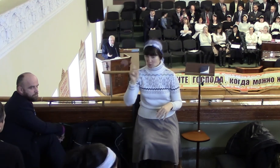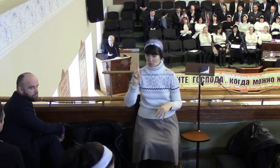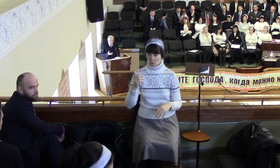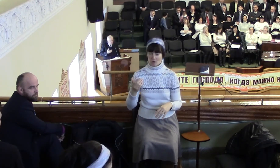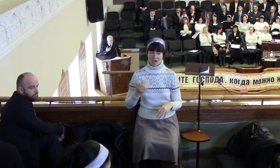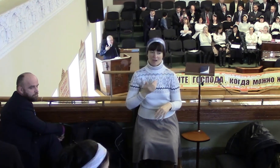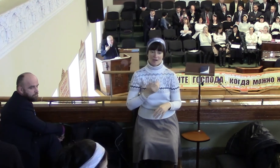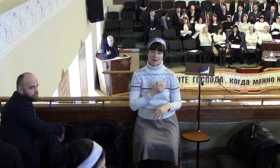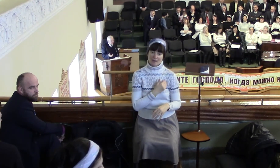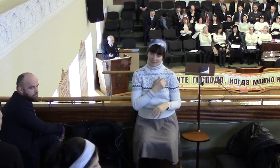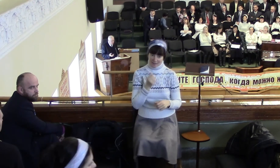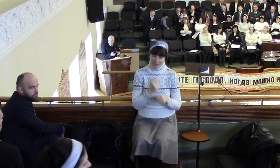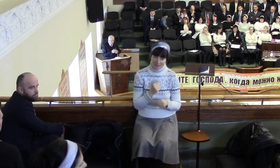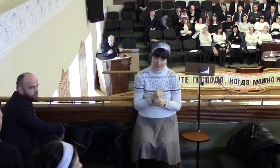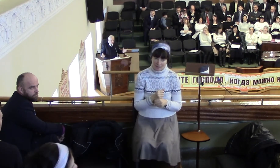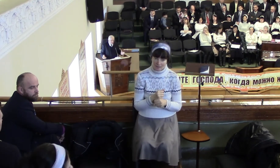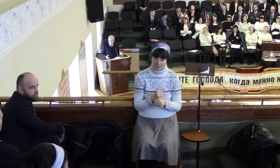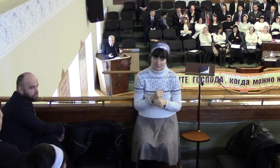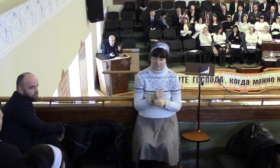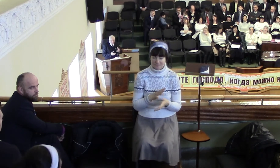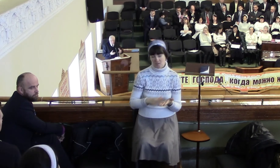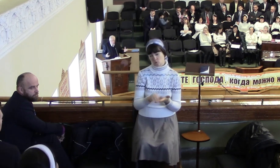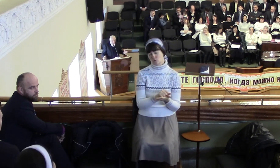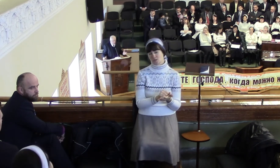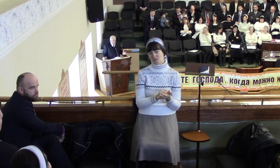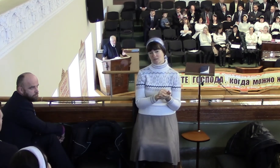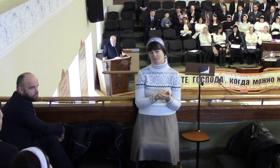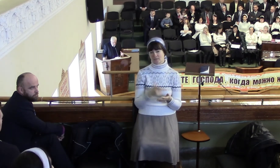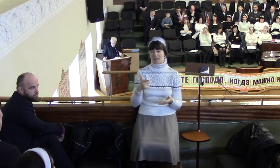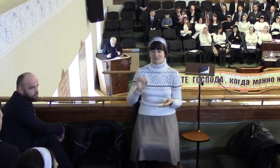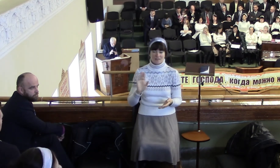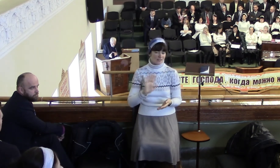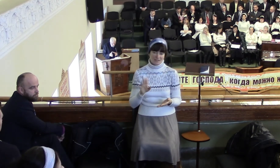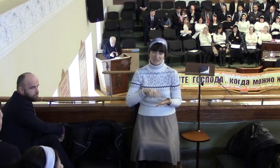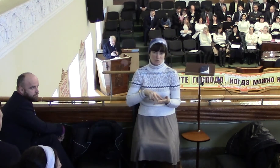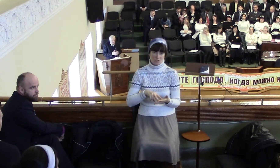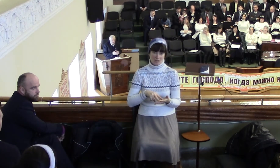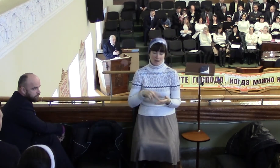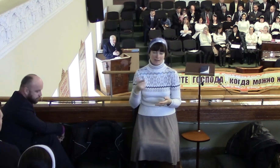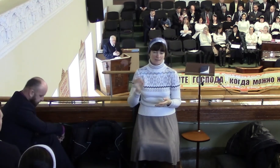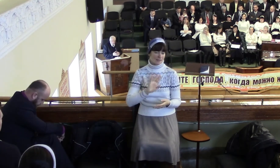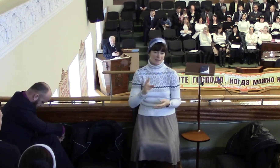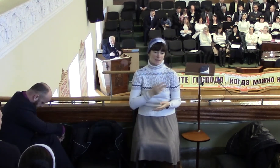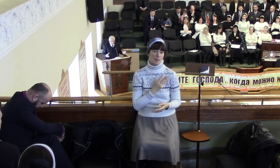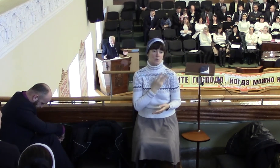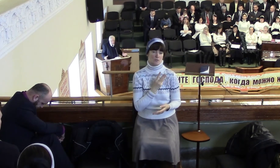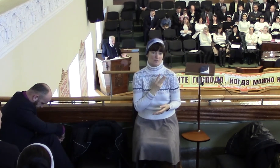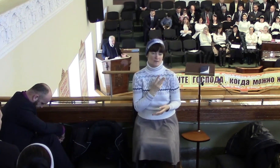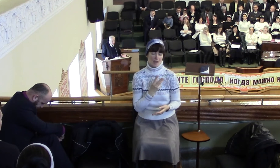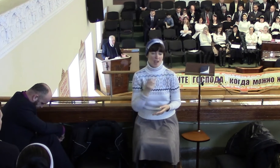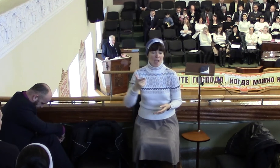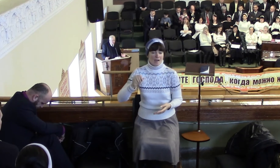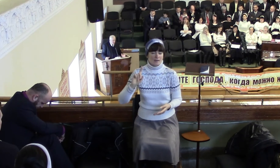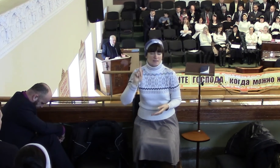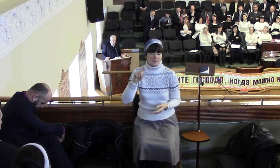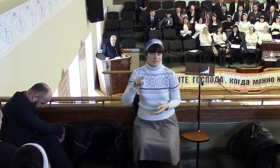свет, проявить быть солью. Они рушатся. Где-то мы не устояли, где-то мы не поборствовали. Где-то мы проявили свой